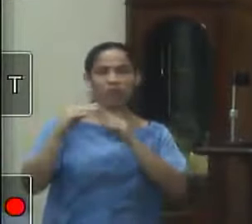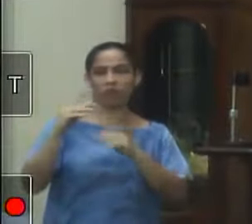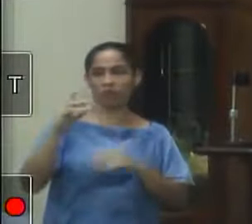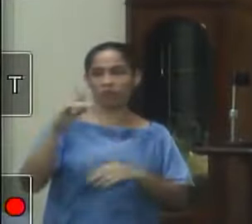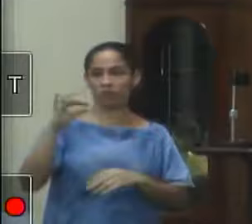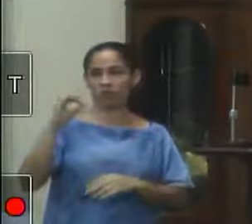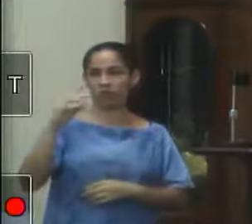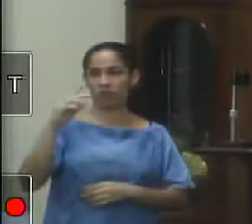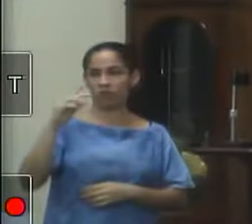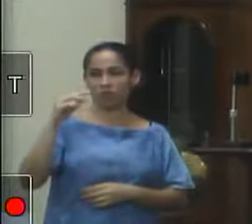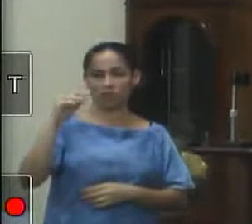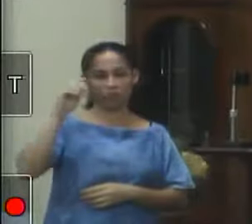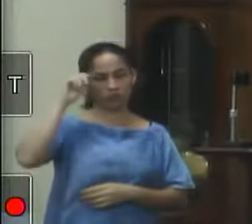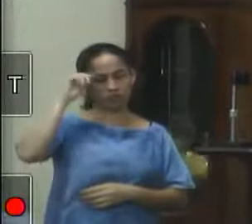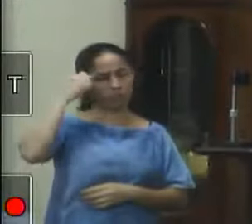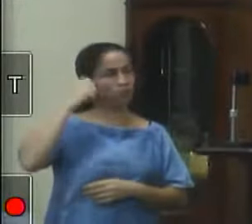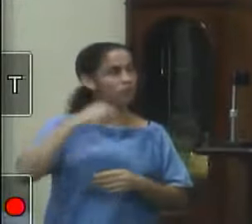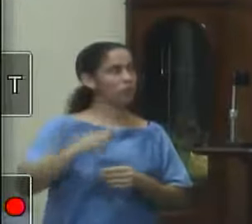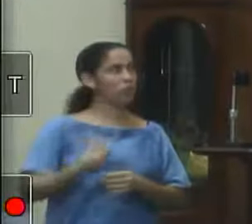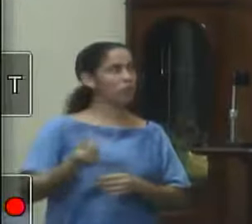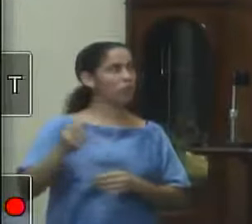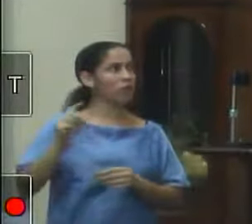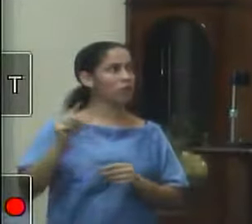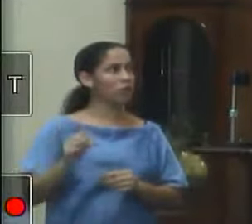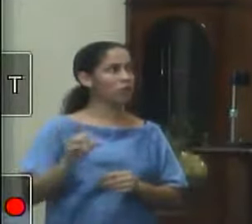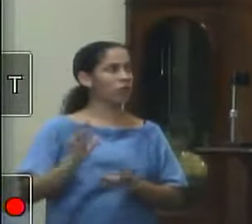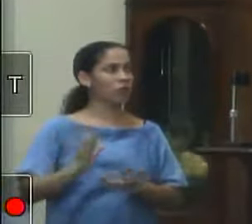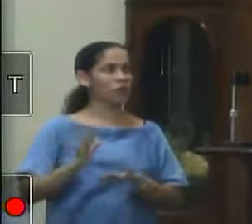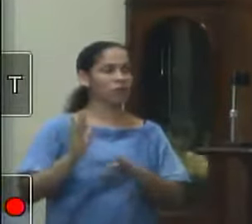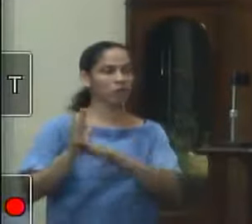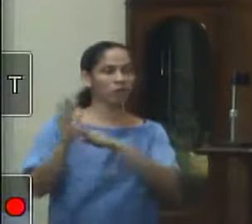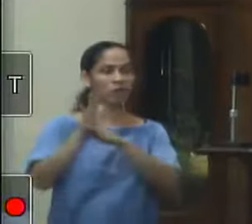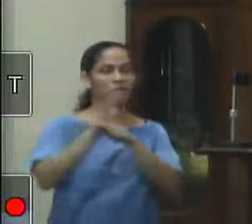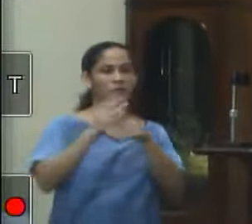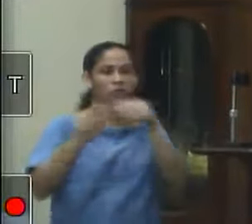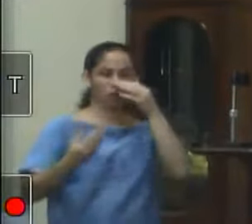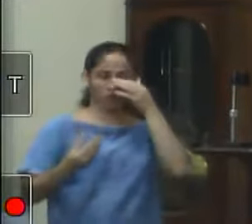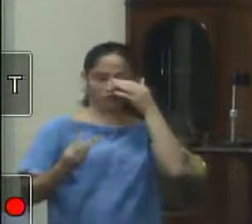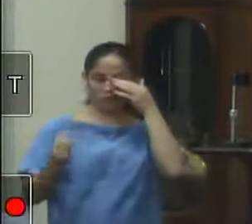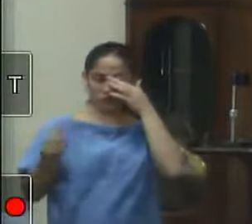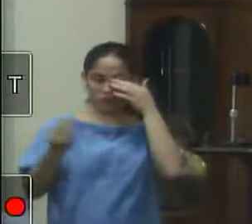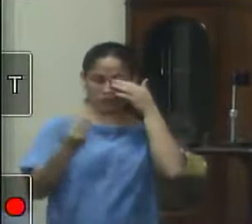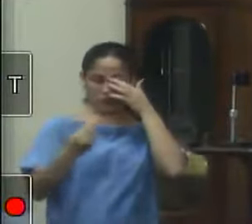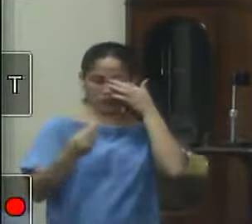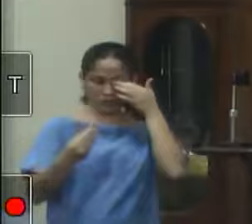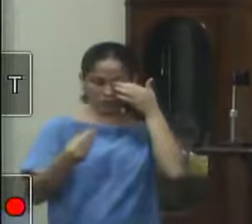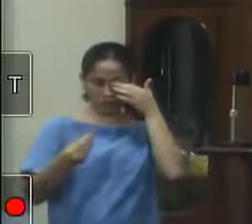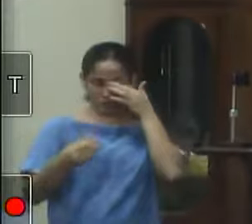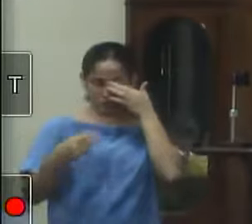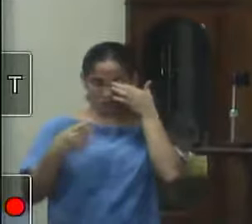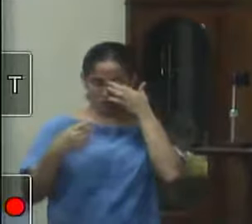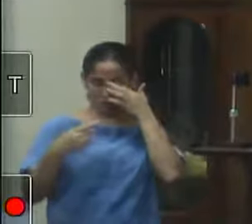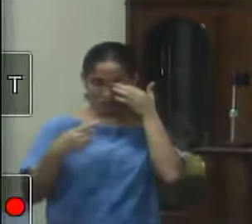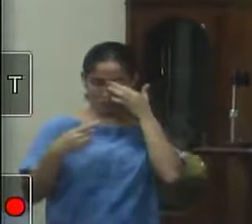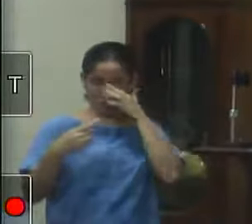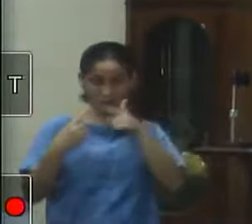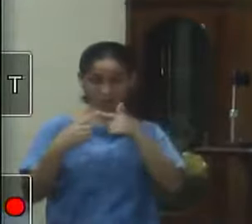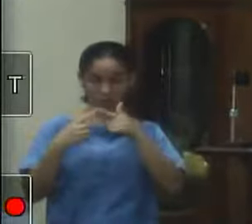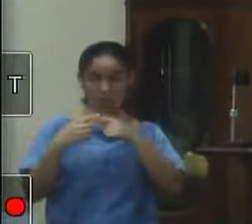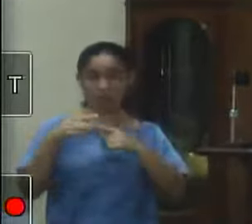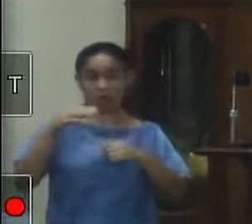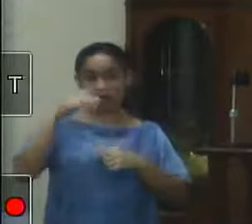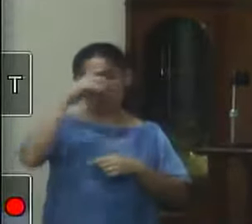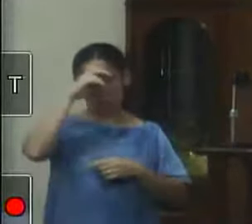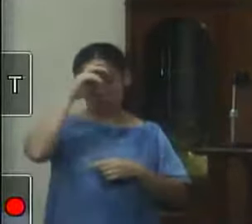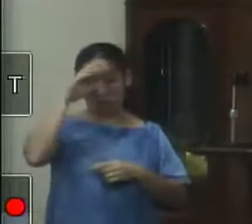Rafael, você vai ser um recurso pequeno, mas de grande valia, porque a Santa Casa de Rio Preto, como todas as outras, passam